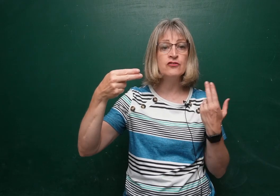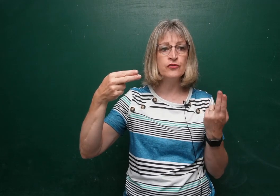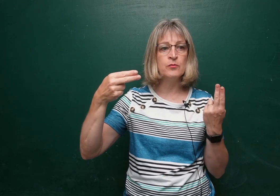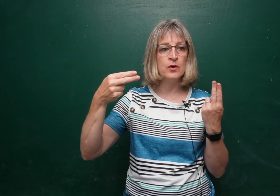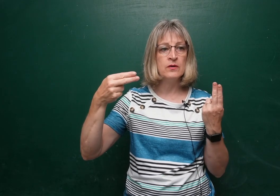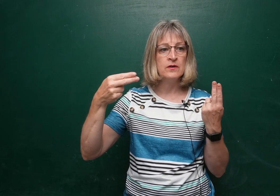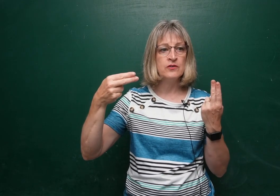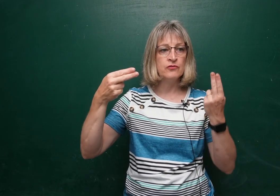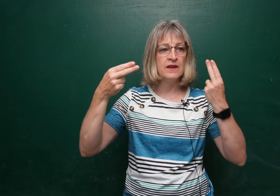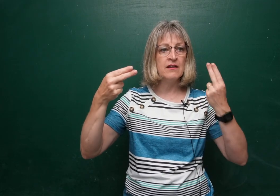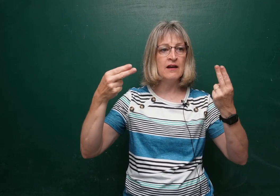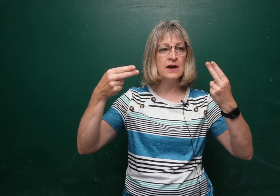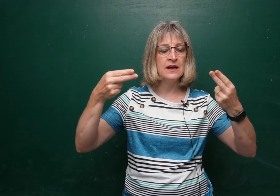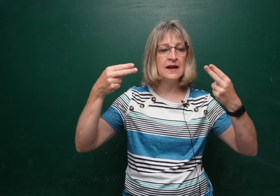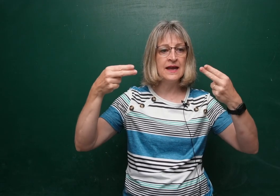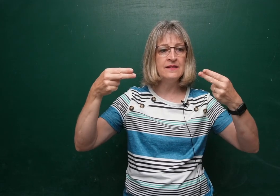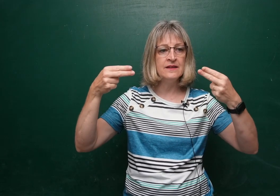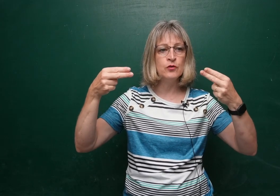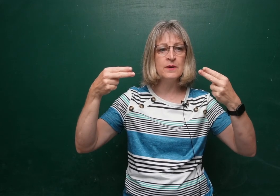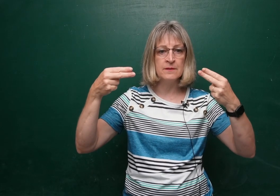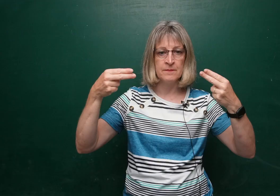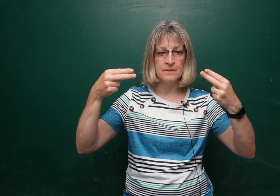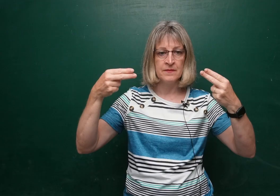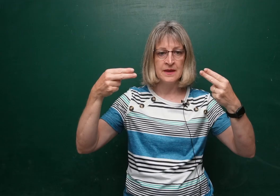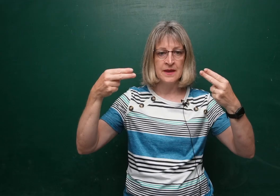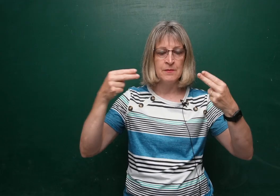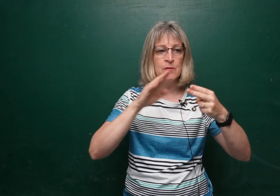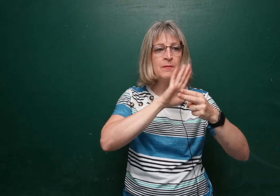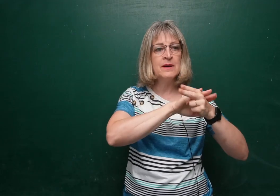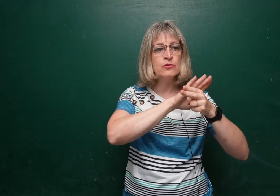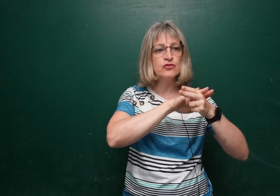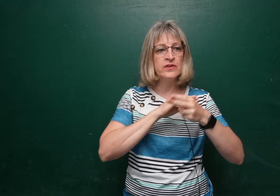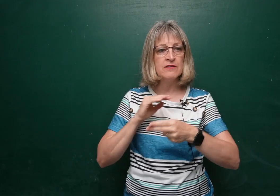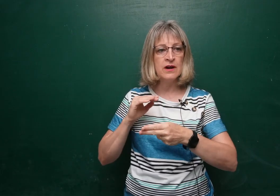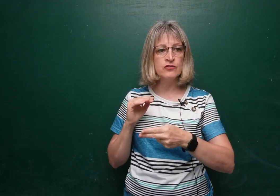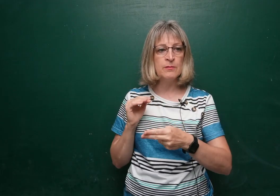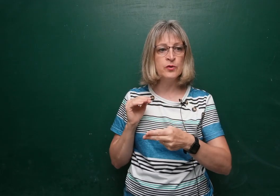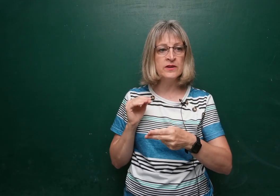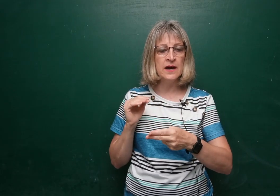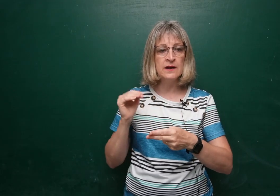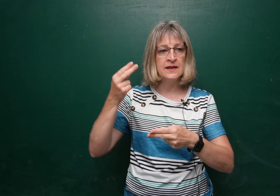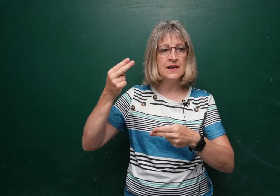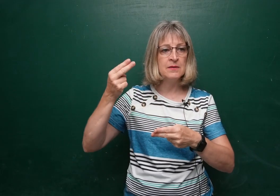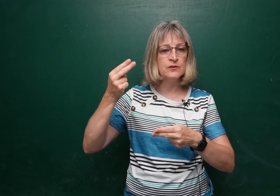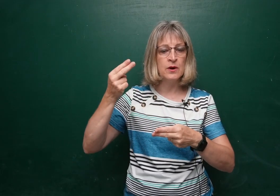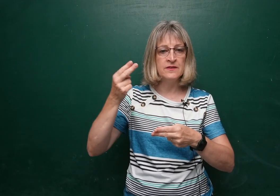justement, je vais avoir un N des 2 mains. Mais moi, ma main gauche, vous allez voir, je la pose là, et la main droite, elle va